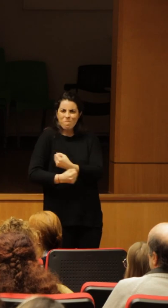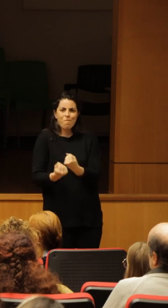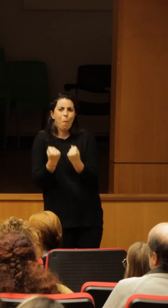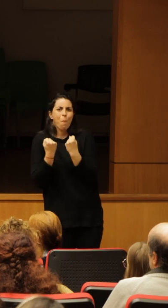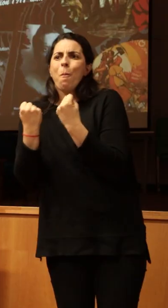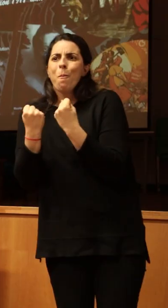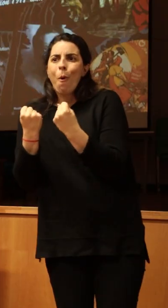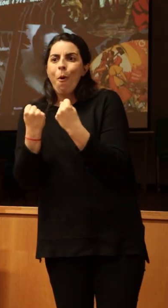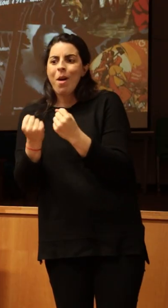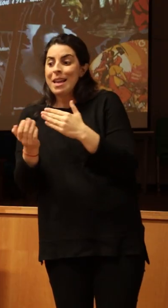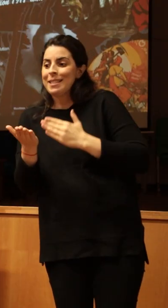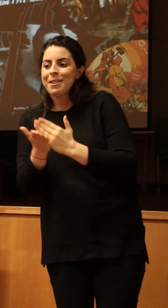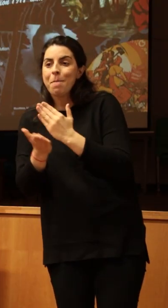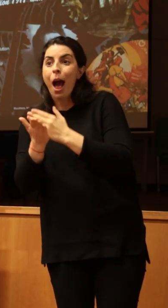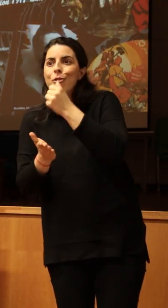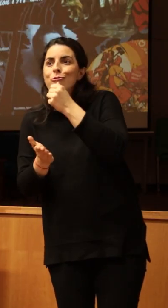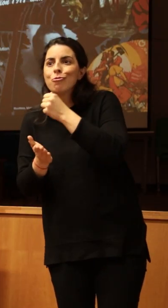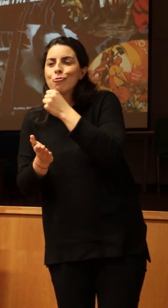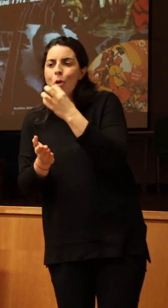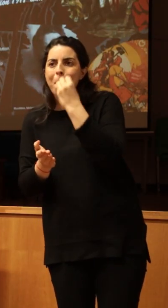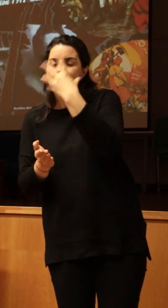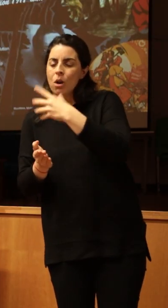una solución.